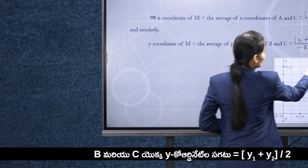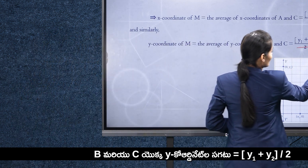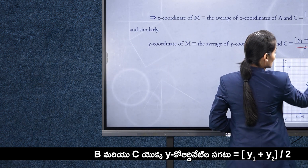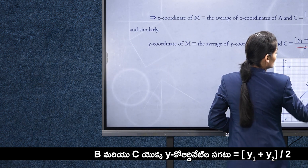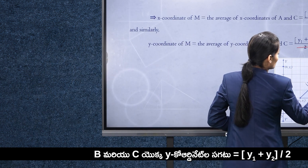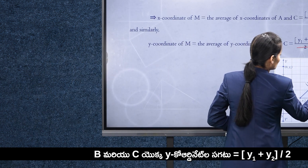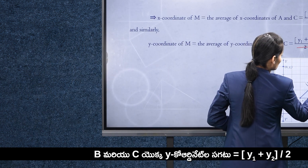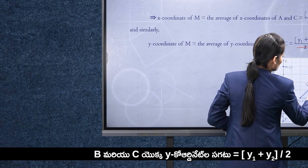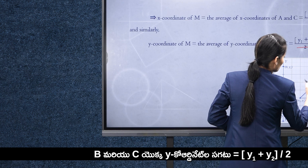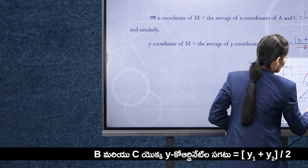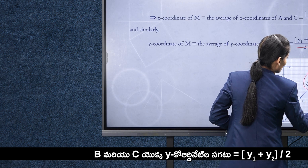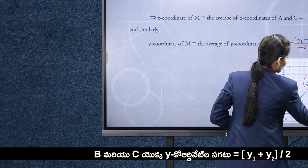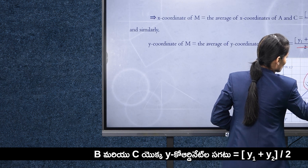2.